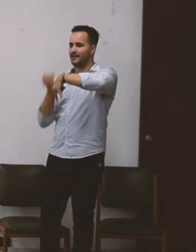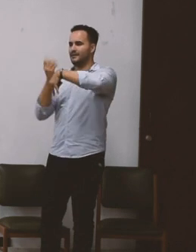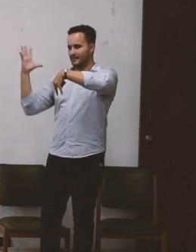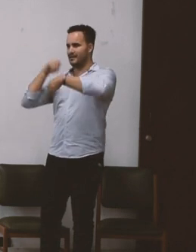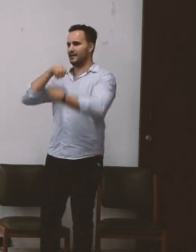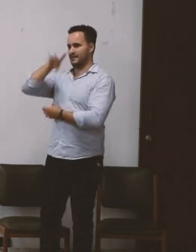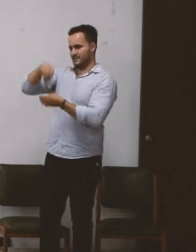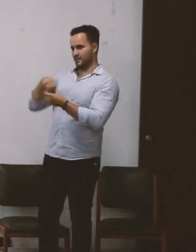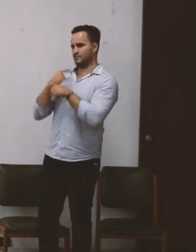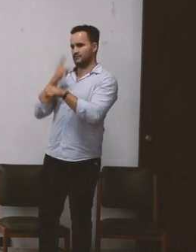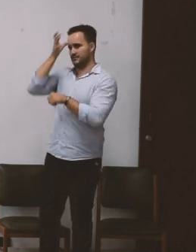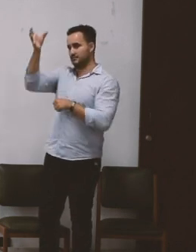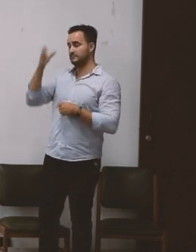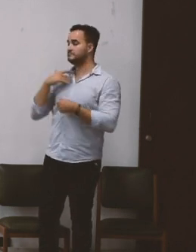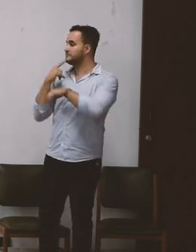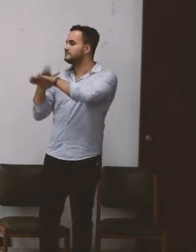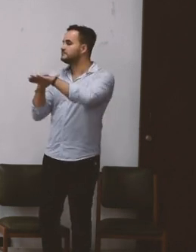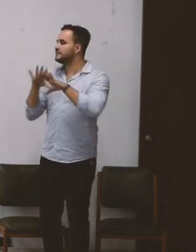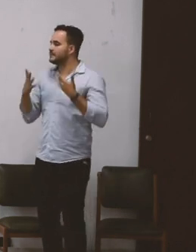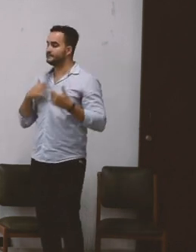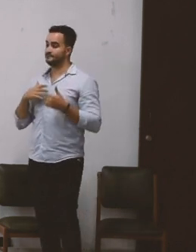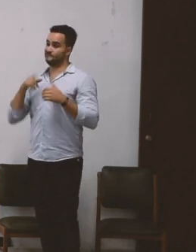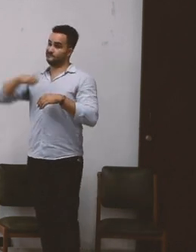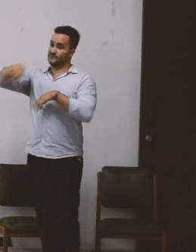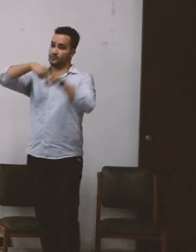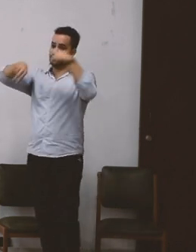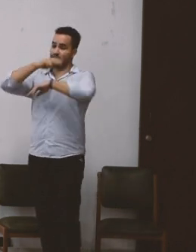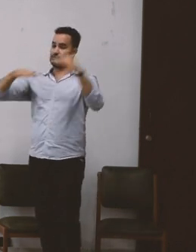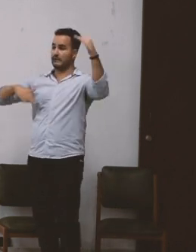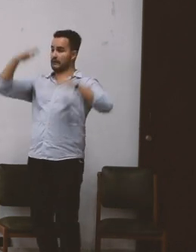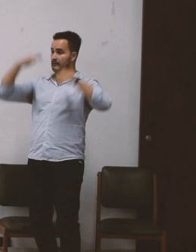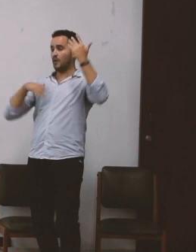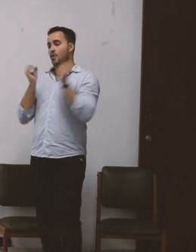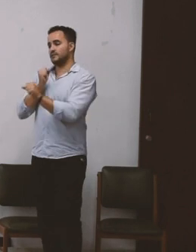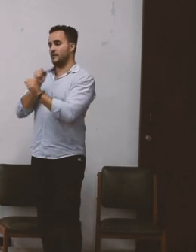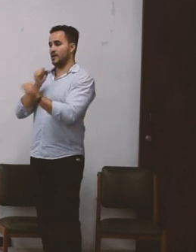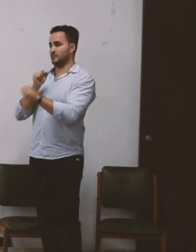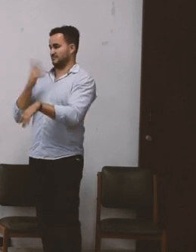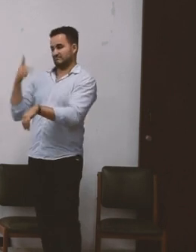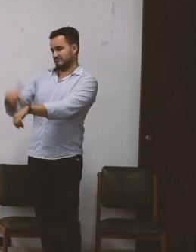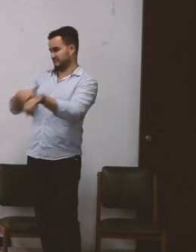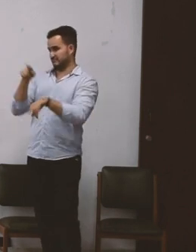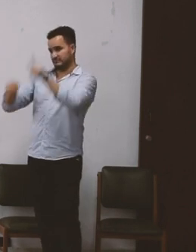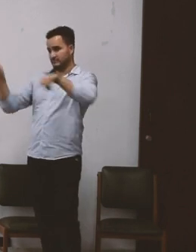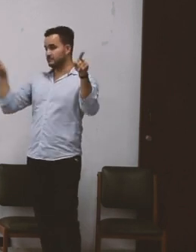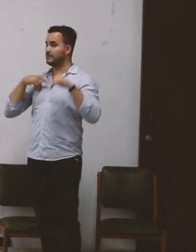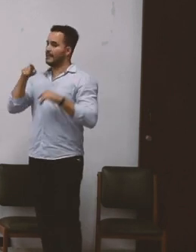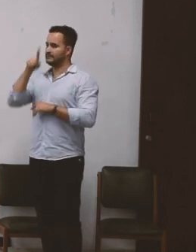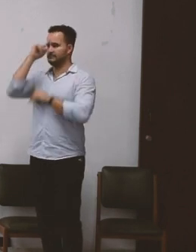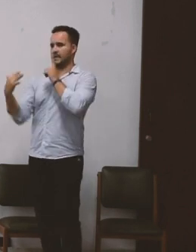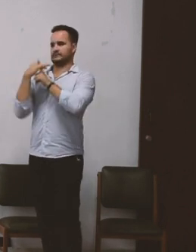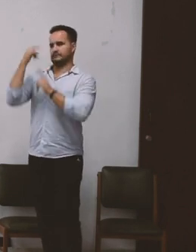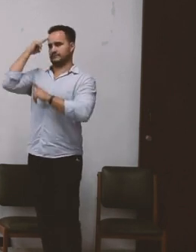dice: las desigualdades sociales y los trabajos precarios son algunos de los factores desencadenantes de los problemas de salud